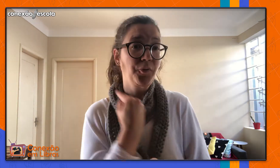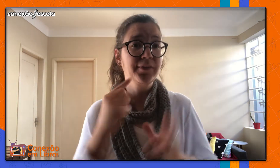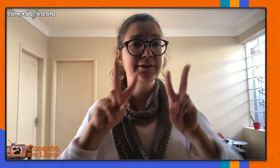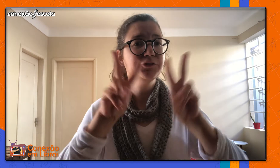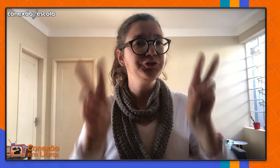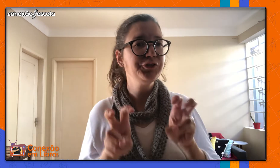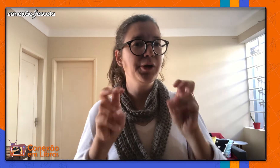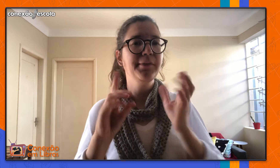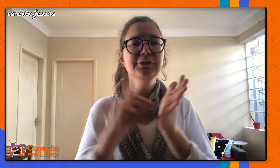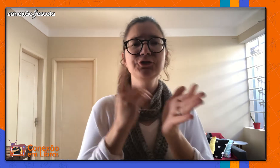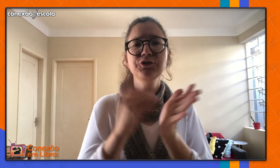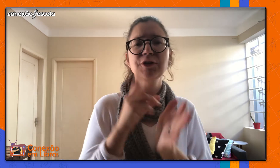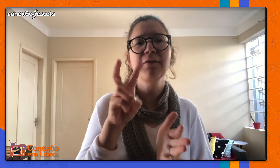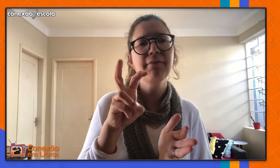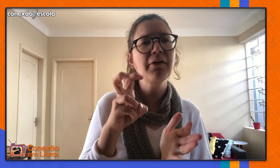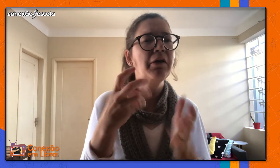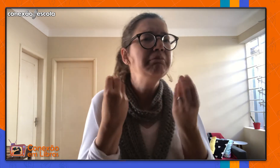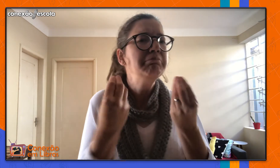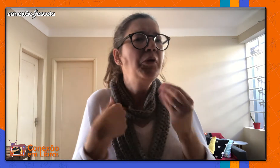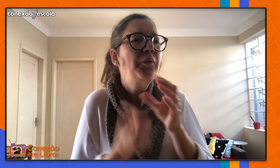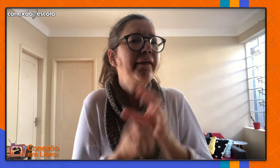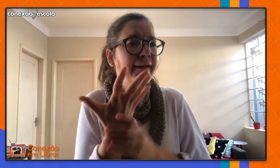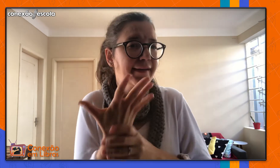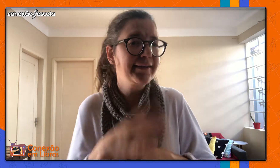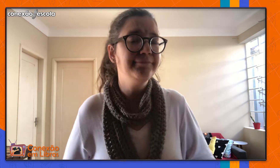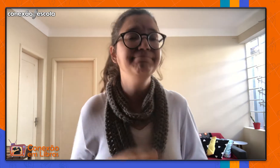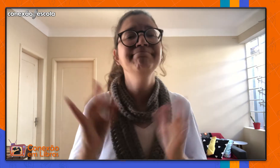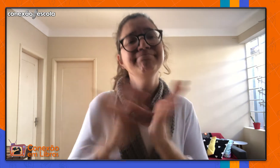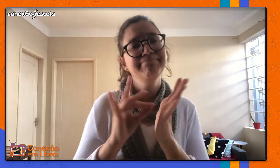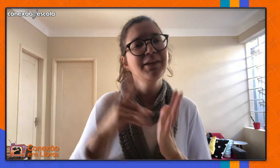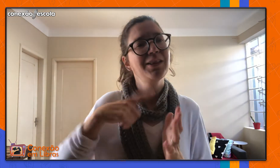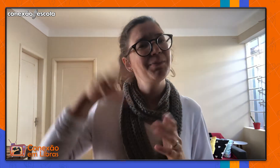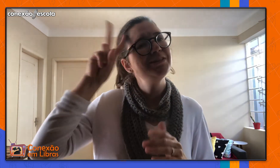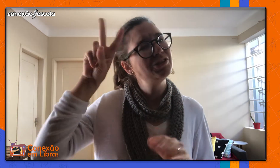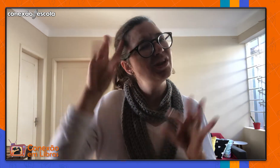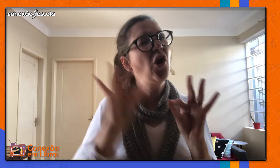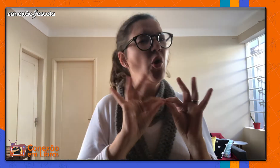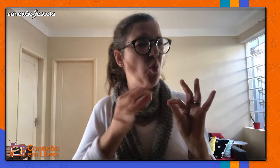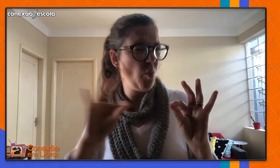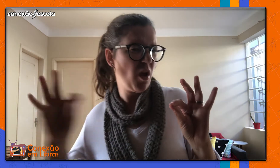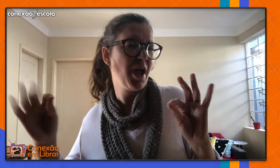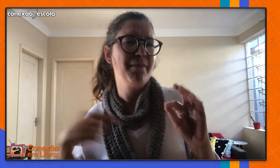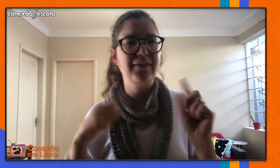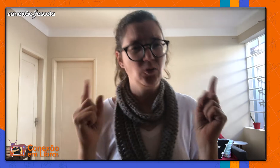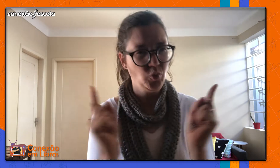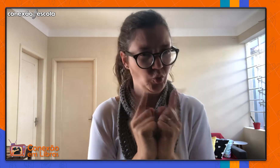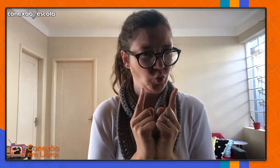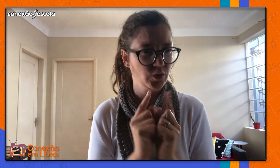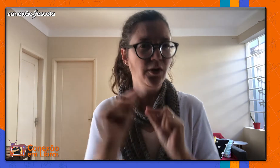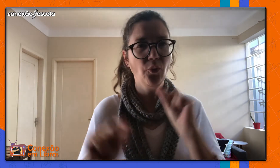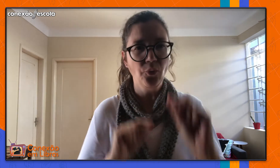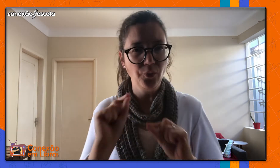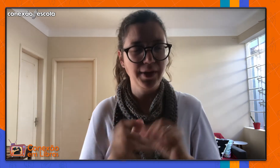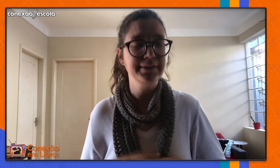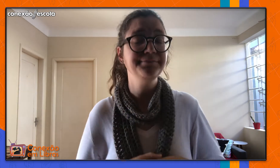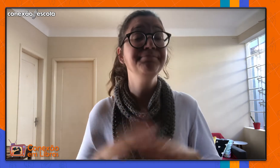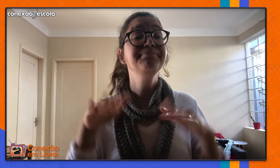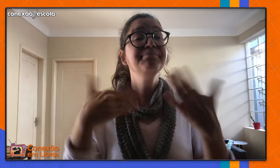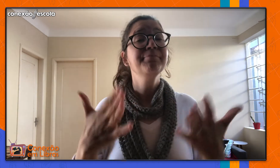quinta pergunta foi sobre o diário da Fiorella. Como eu decidi criar esse canal? Na verdade, é uma história bem longa, mas eu irei